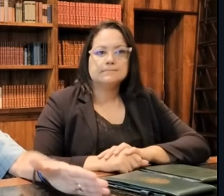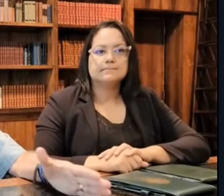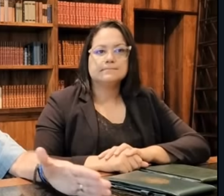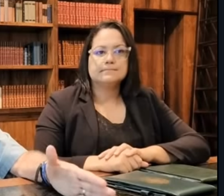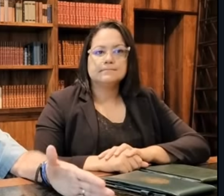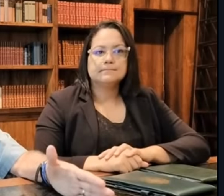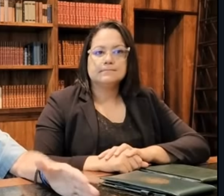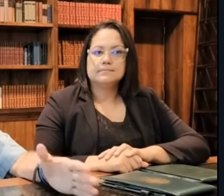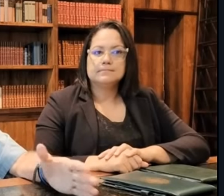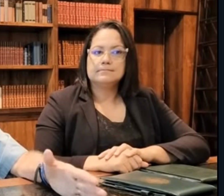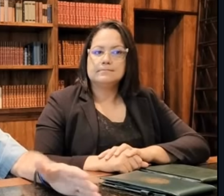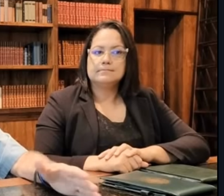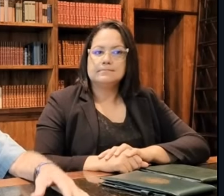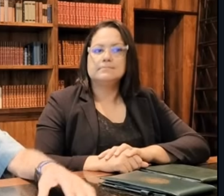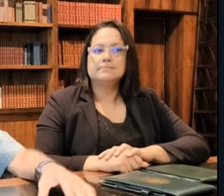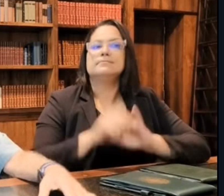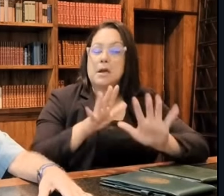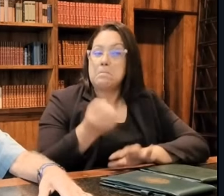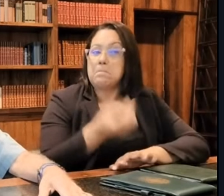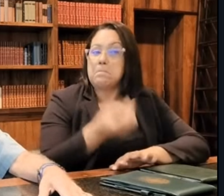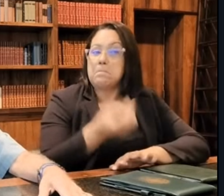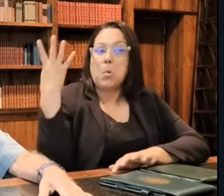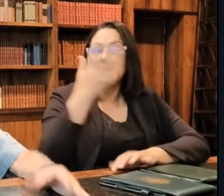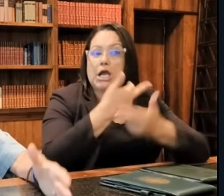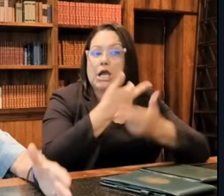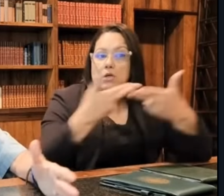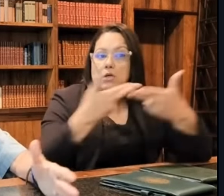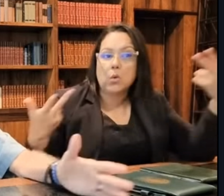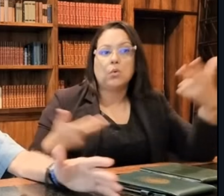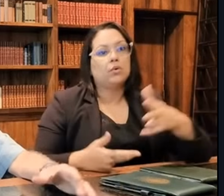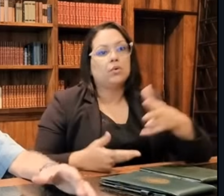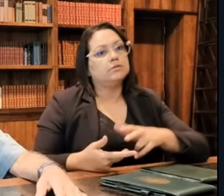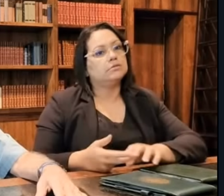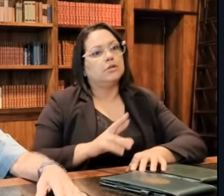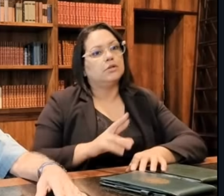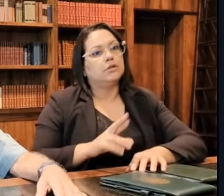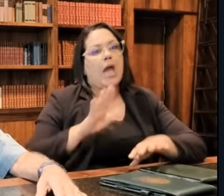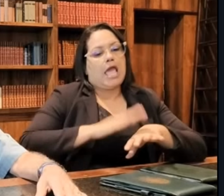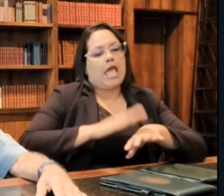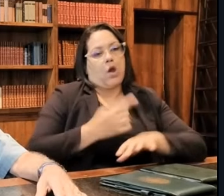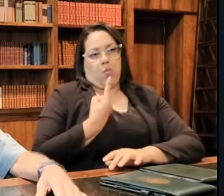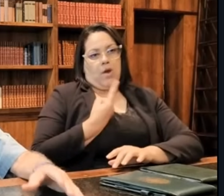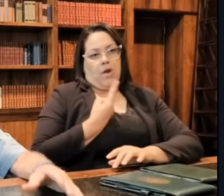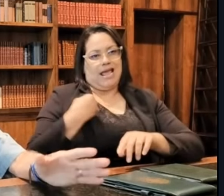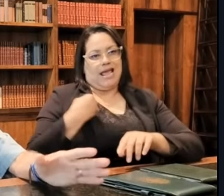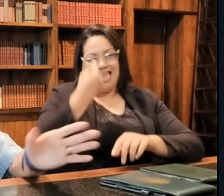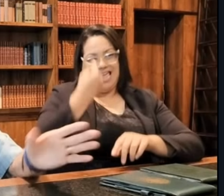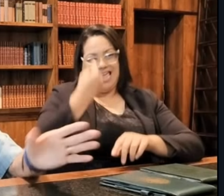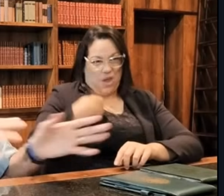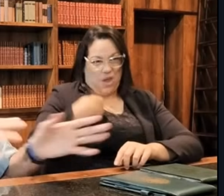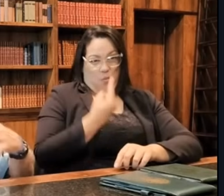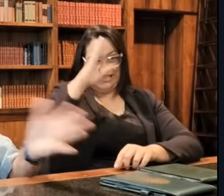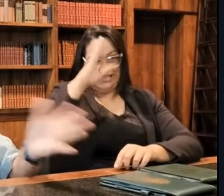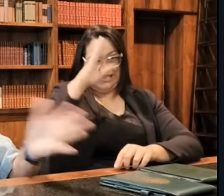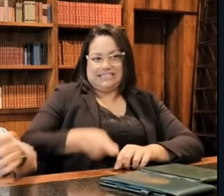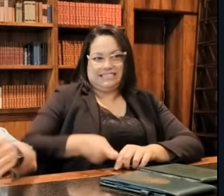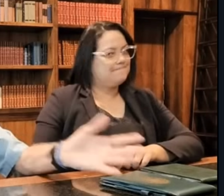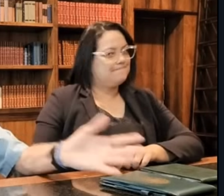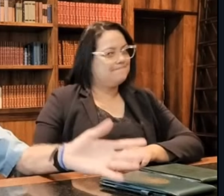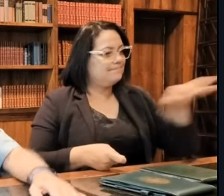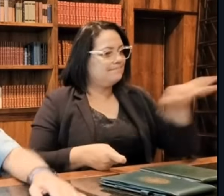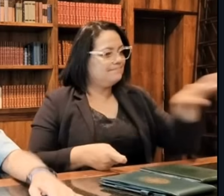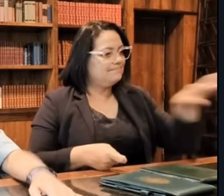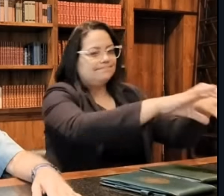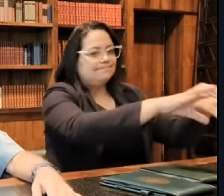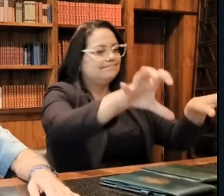Mas muita coisa, certas coisas, a decisão não é apenas tua. A decisão de mais setores, mais